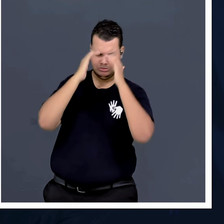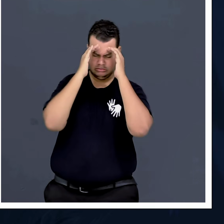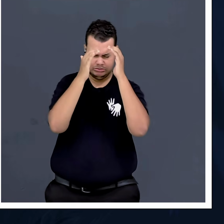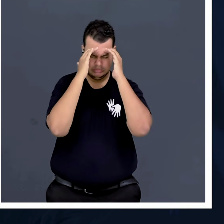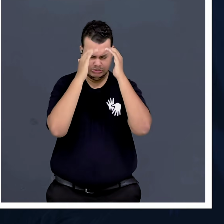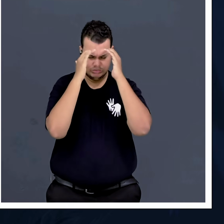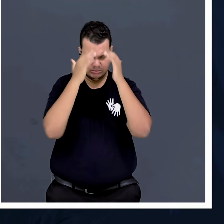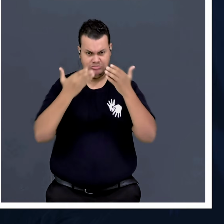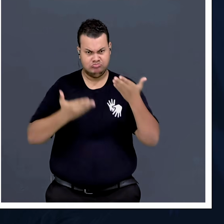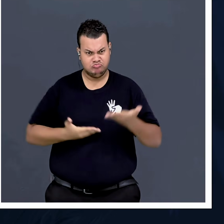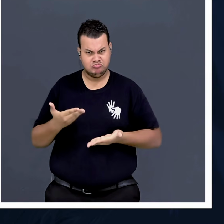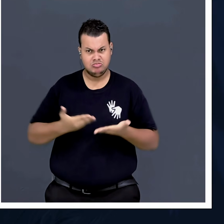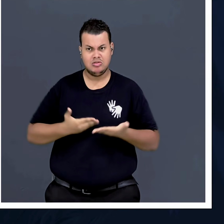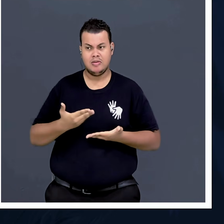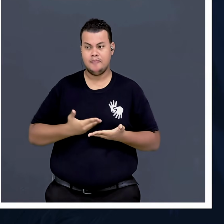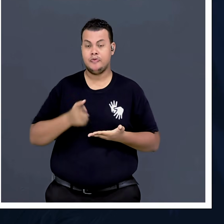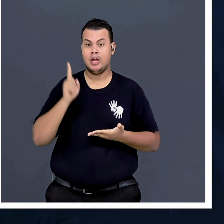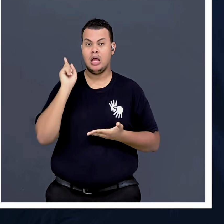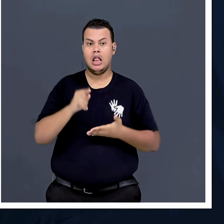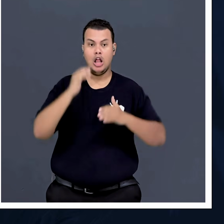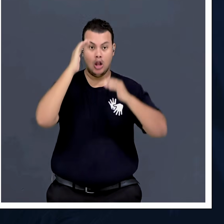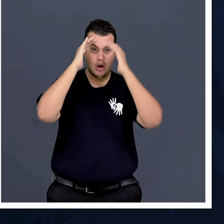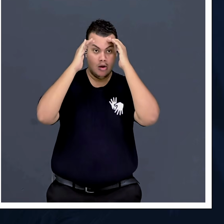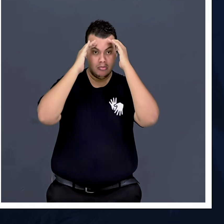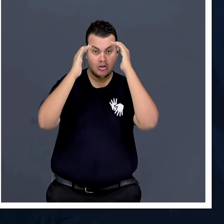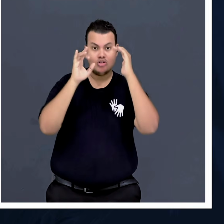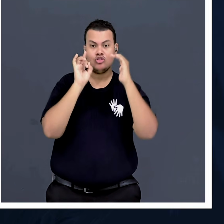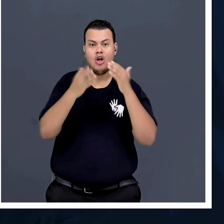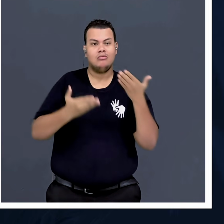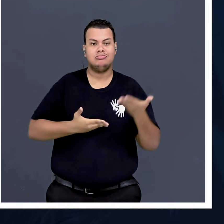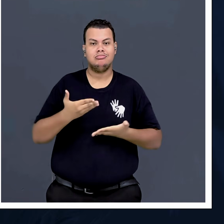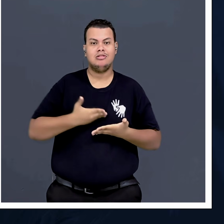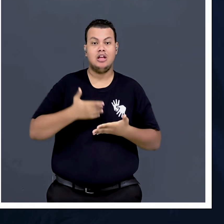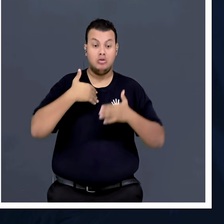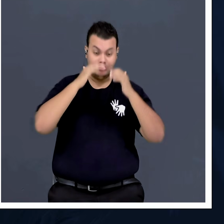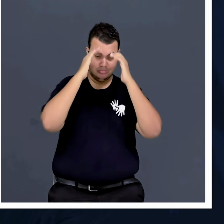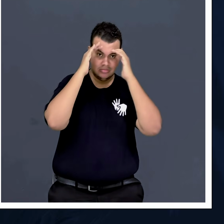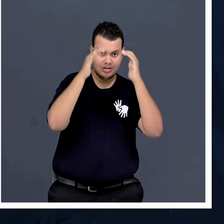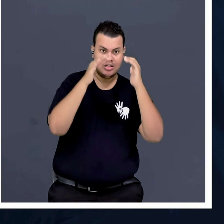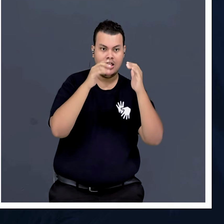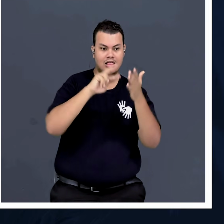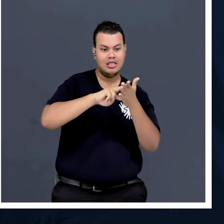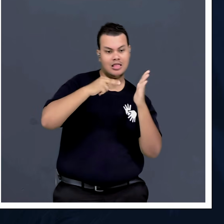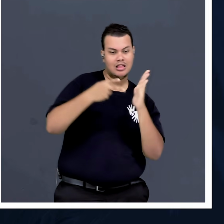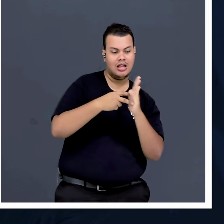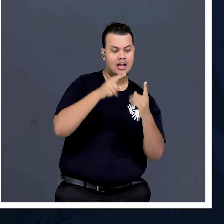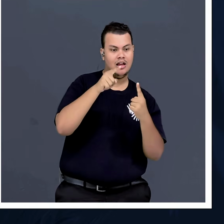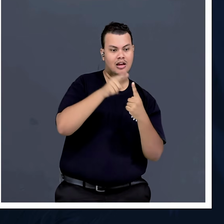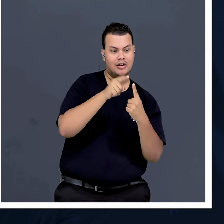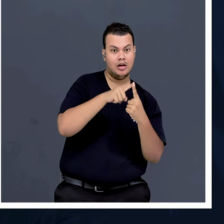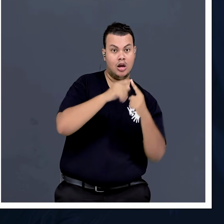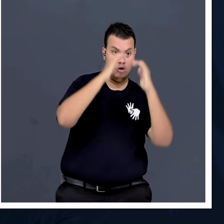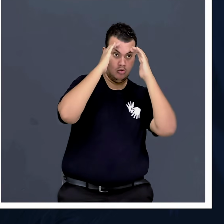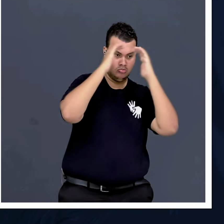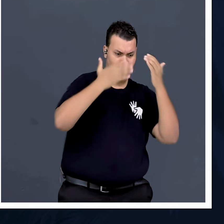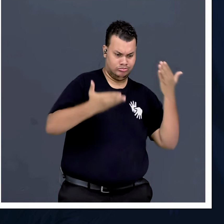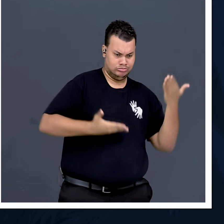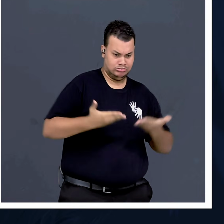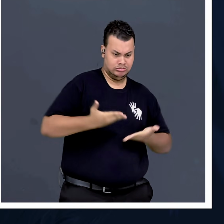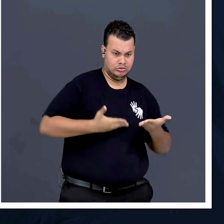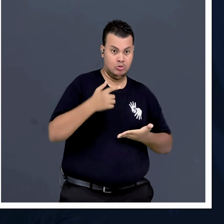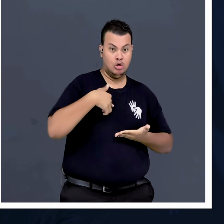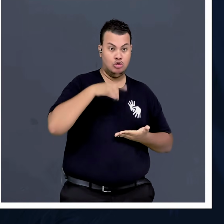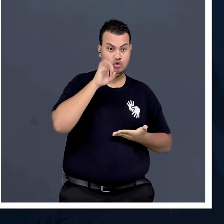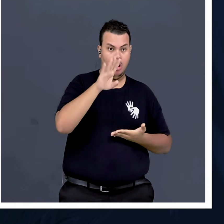obediência servil. Não é aquela obediência de quem conhece. Eu já ensinei isso aqui, a diferença. A obediência servil é porque eu